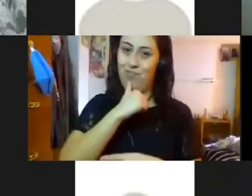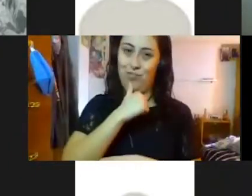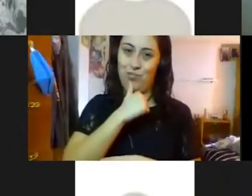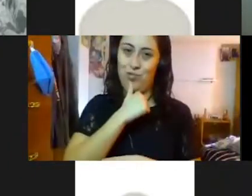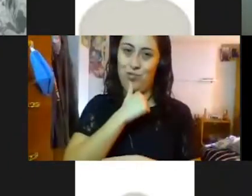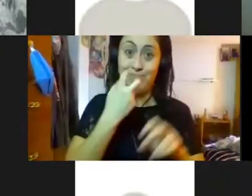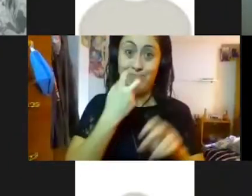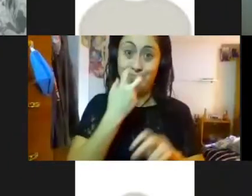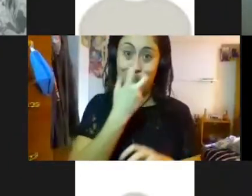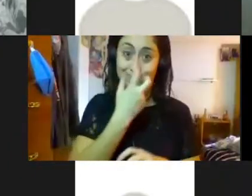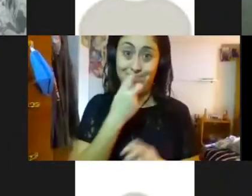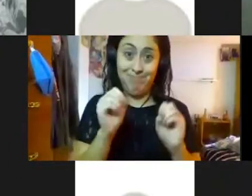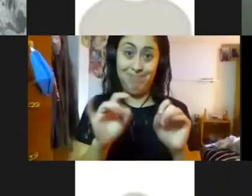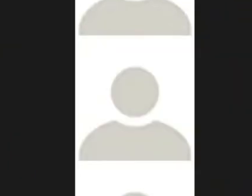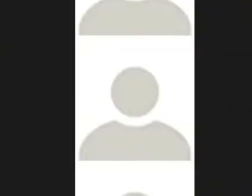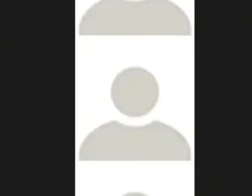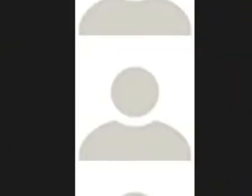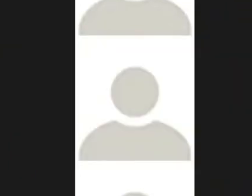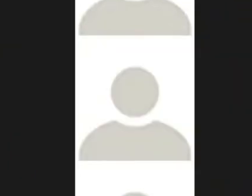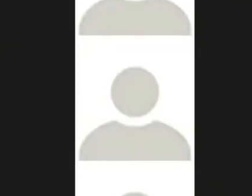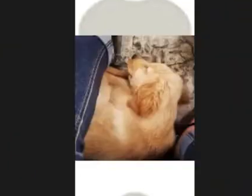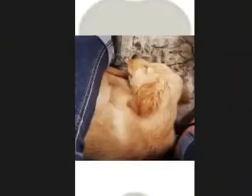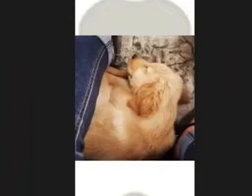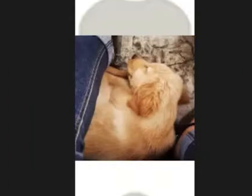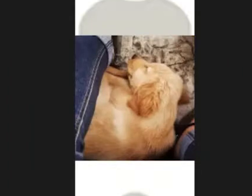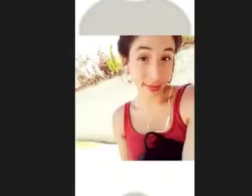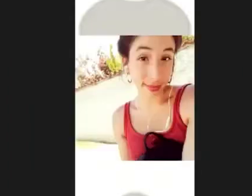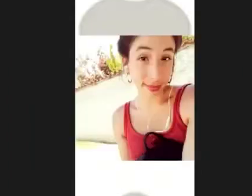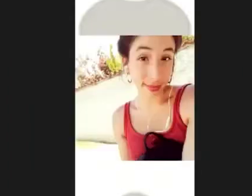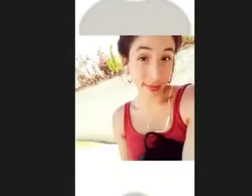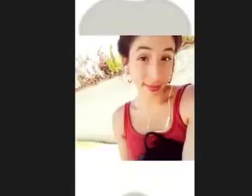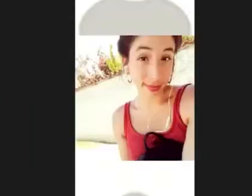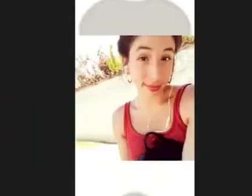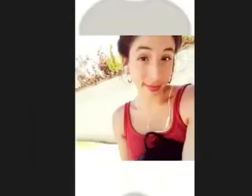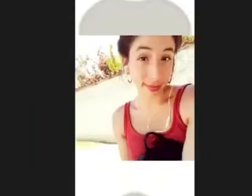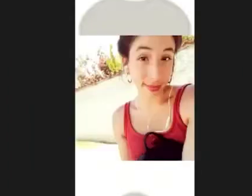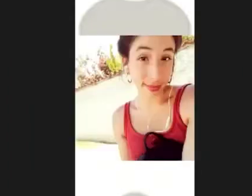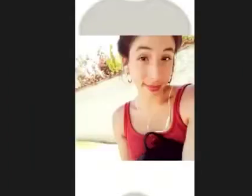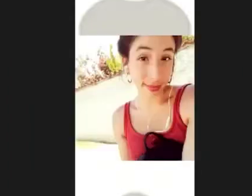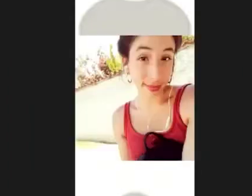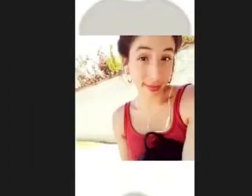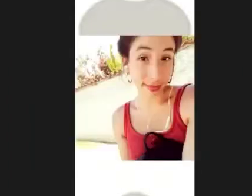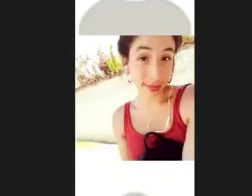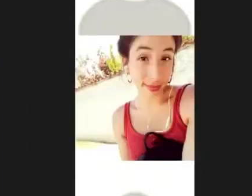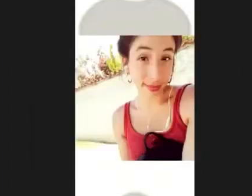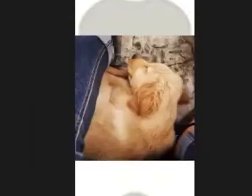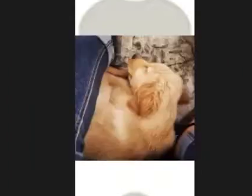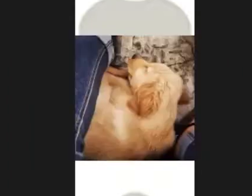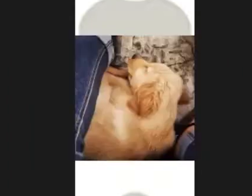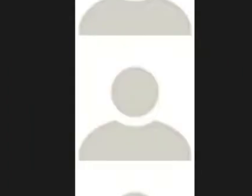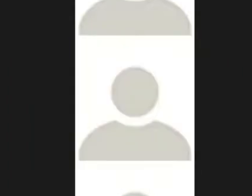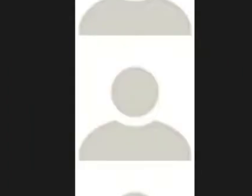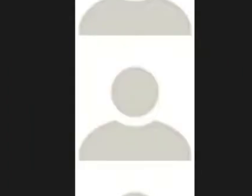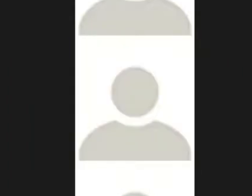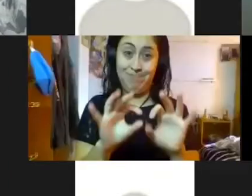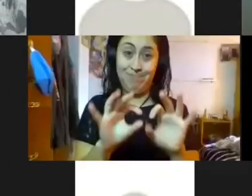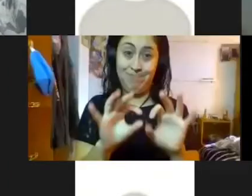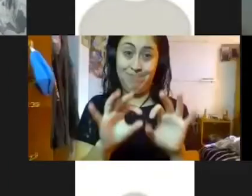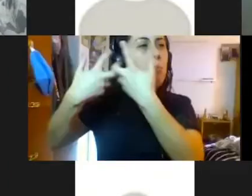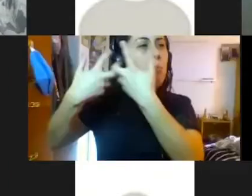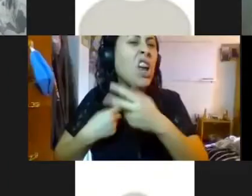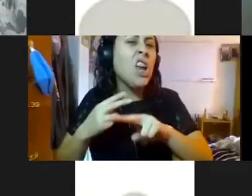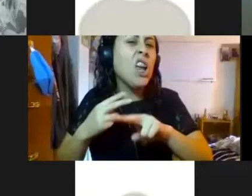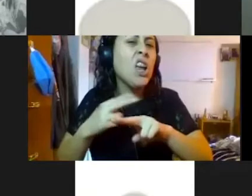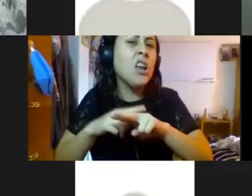yo tenía que hacerme de poder desarrollar experiencias desde lo que yo conocí de habilidades del lenguaje, lo que